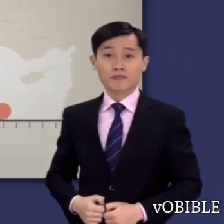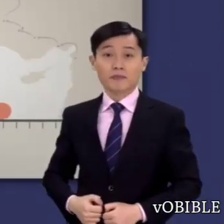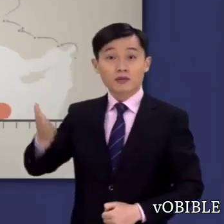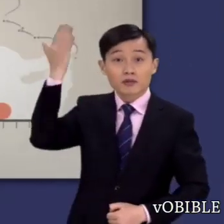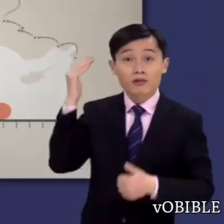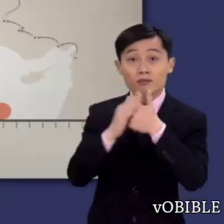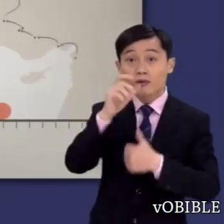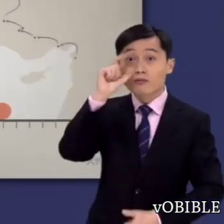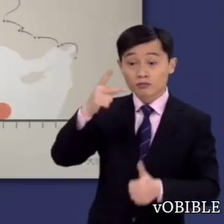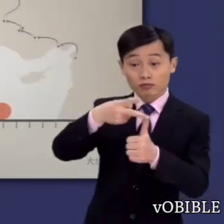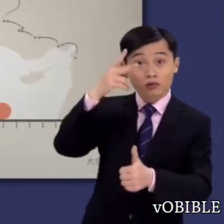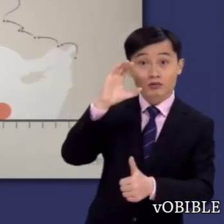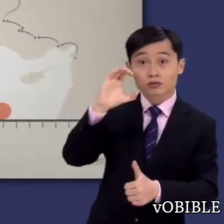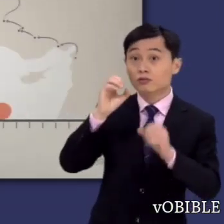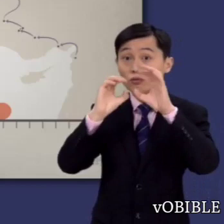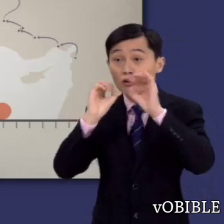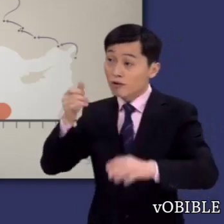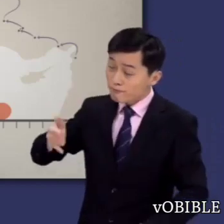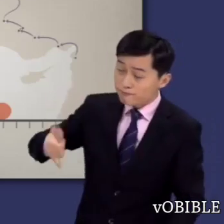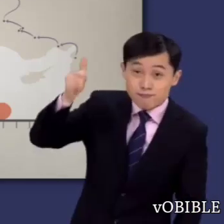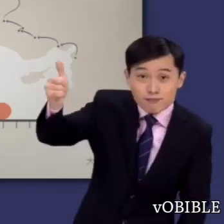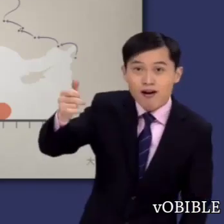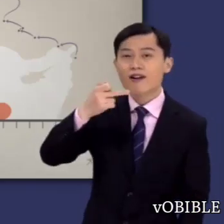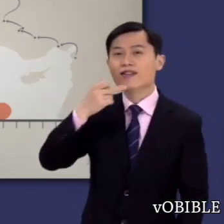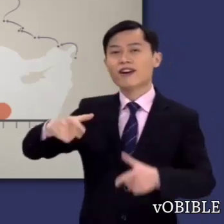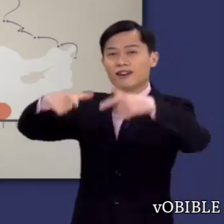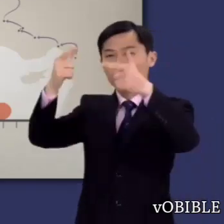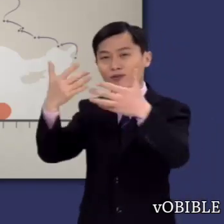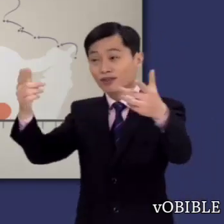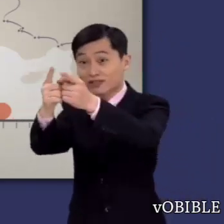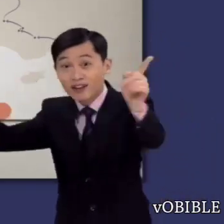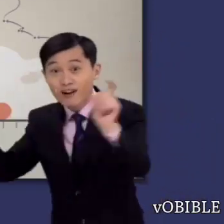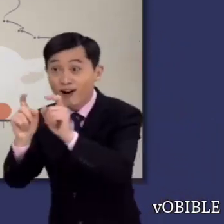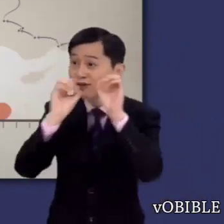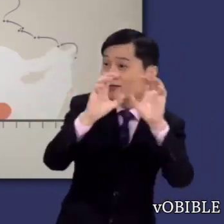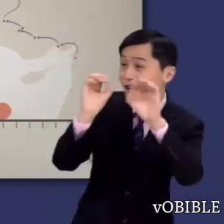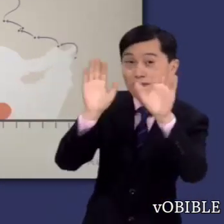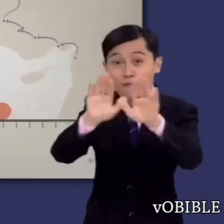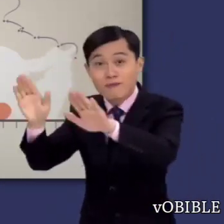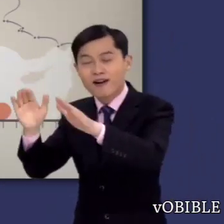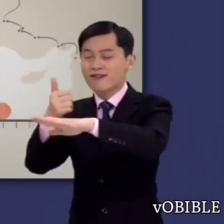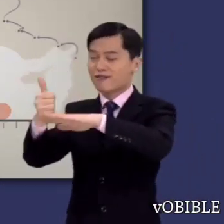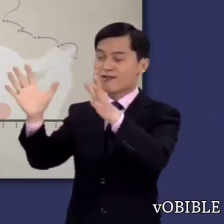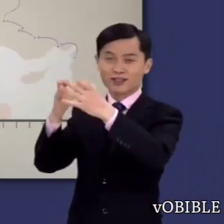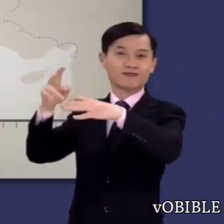保罗于第二次传道旅程期间在此停留，并建立了一群会众。